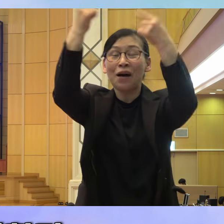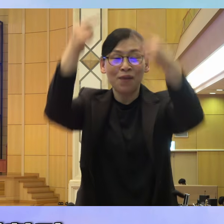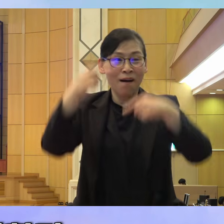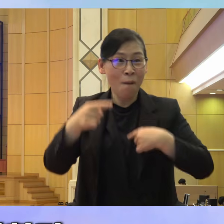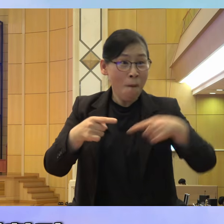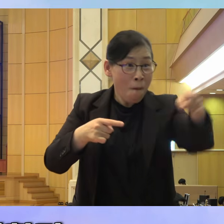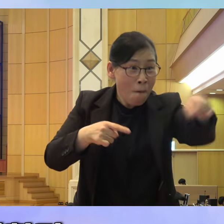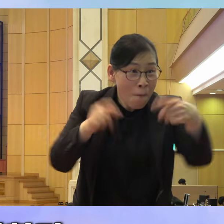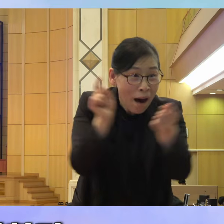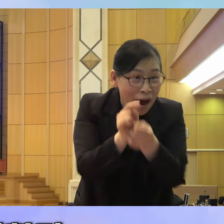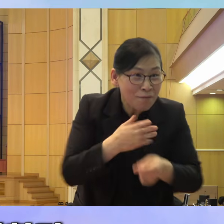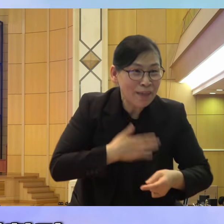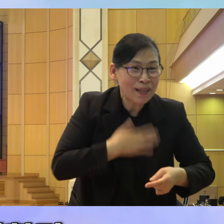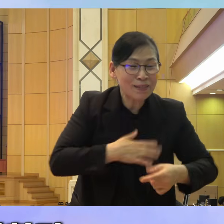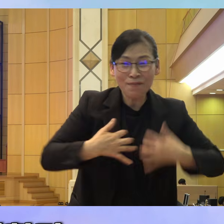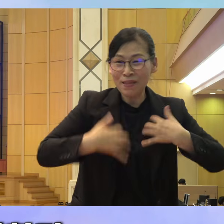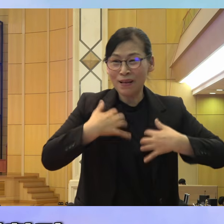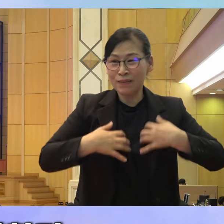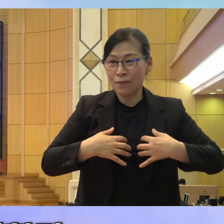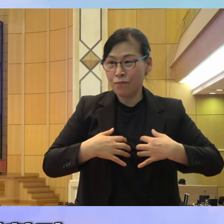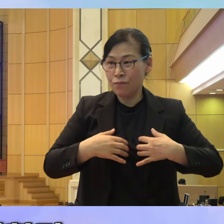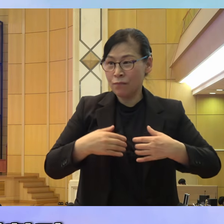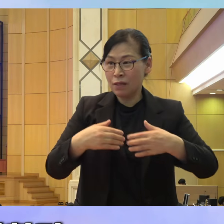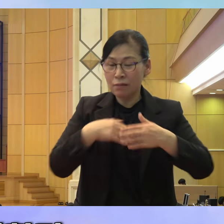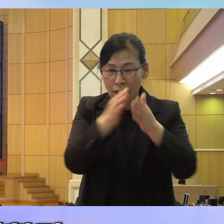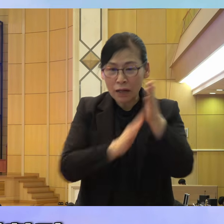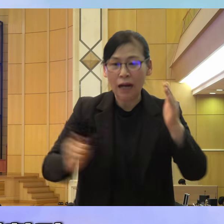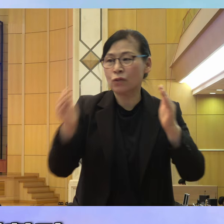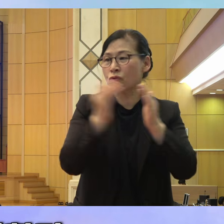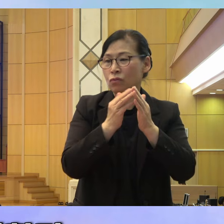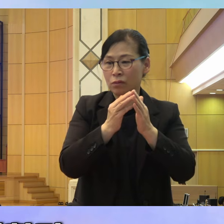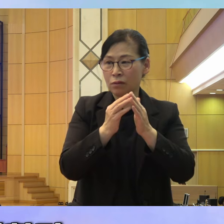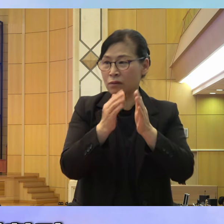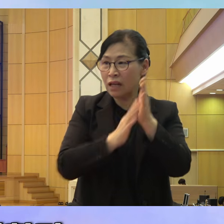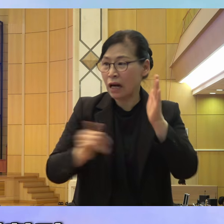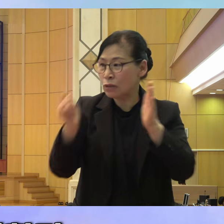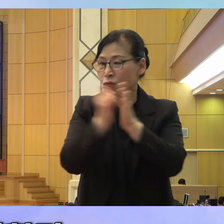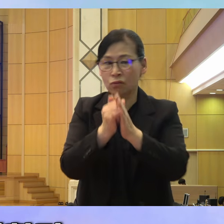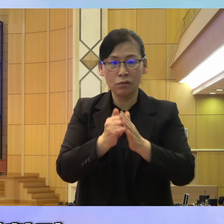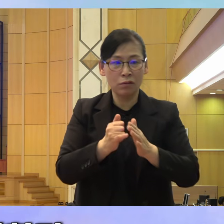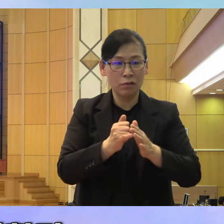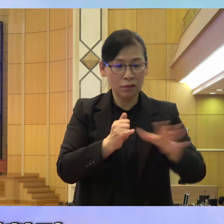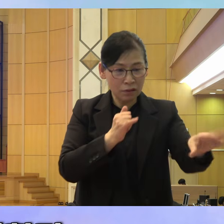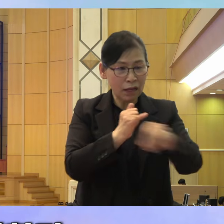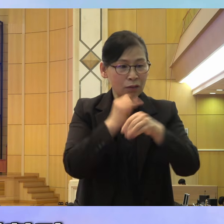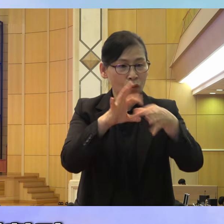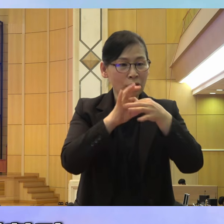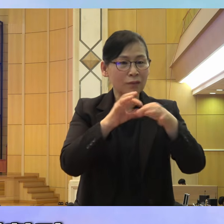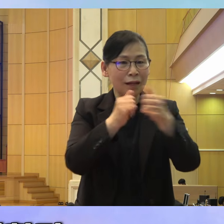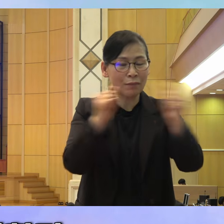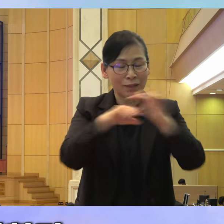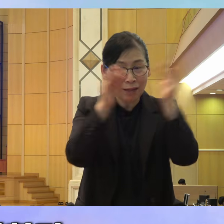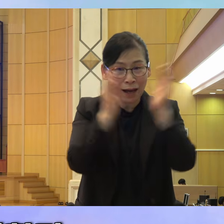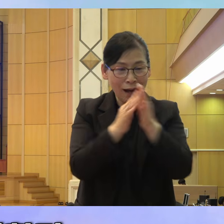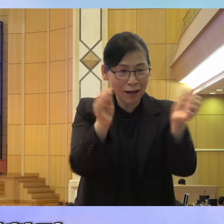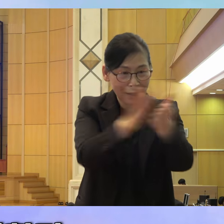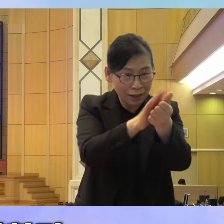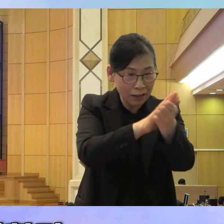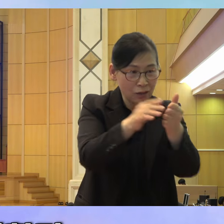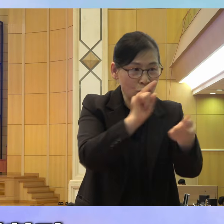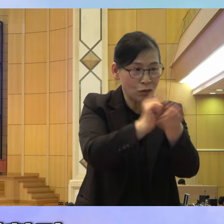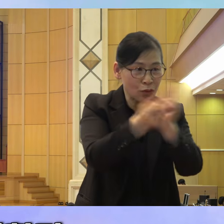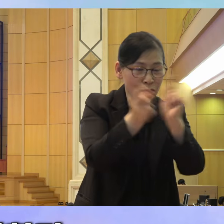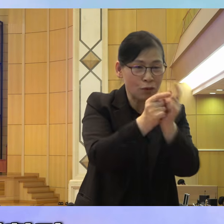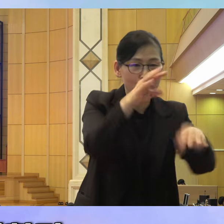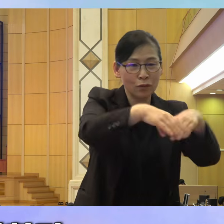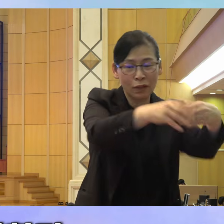그래서 내 구역 식구들, 내 조장님들, 우리 그리스도 안에서 성도의 교제를 잘 이루고 서로